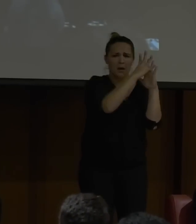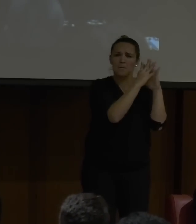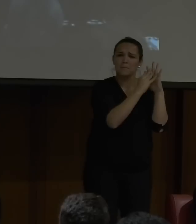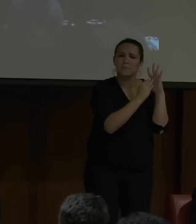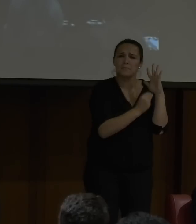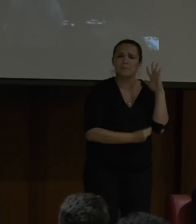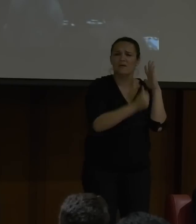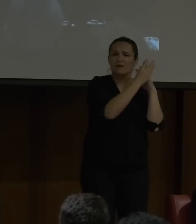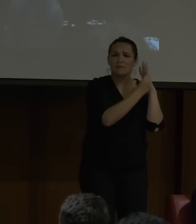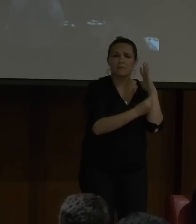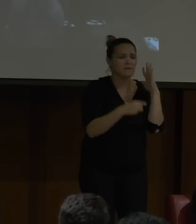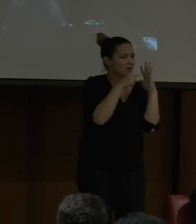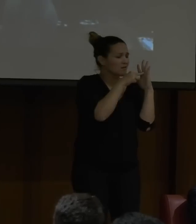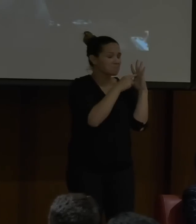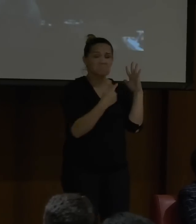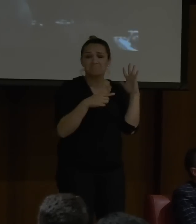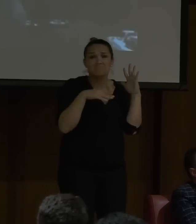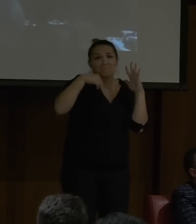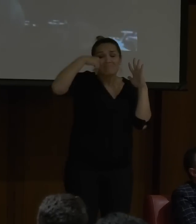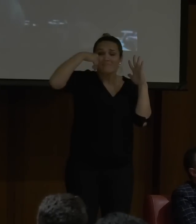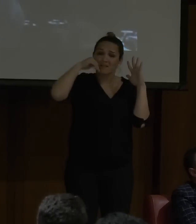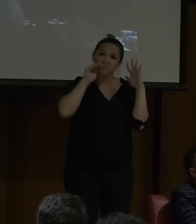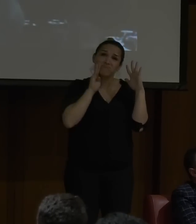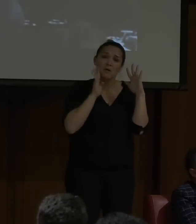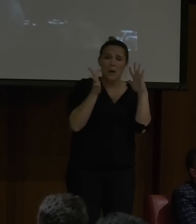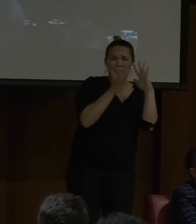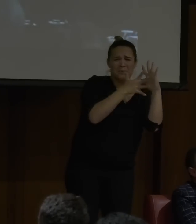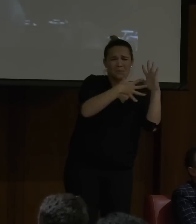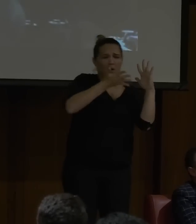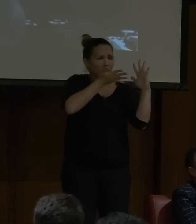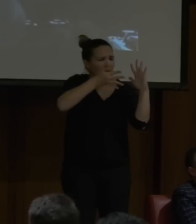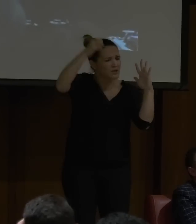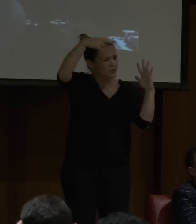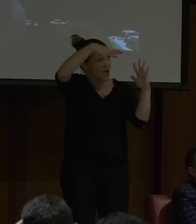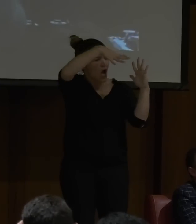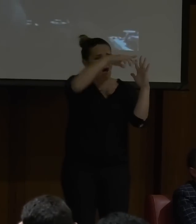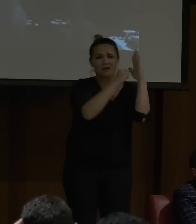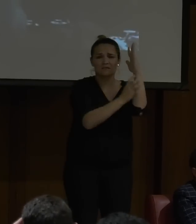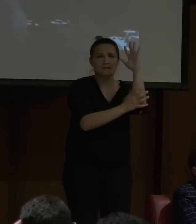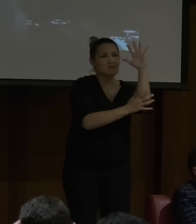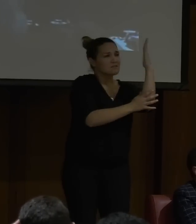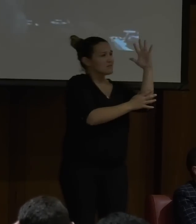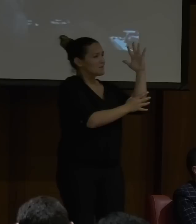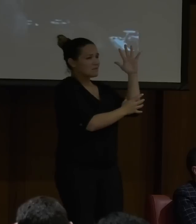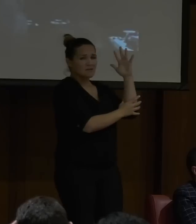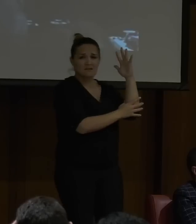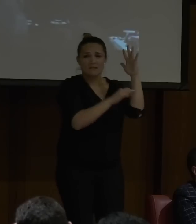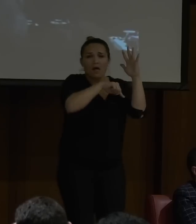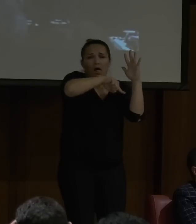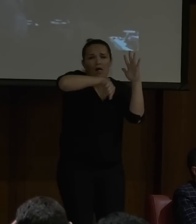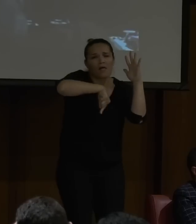no viven feliz, van azotados del viento y del sol, las tristes hojas les toca